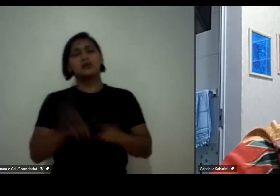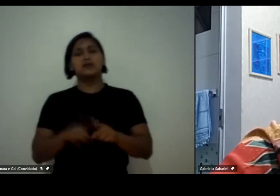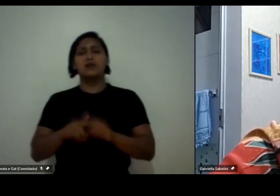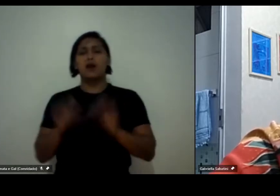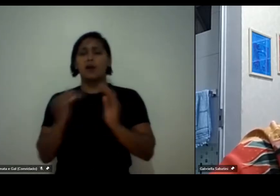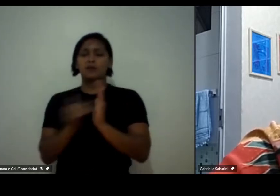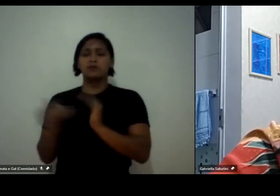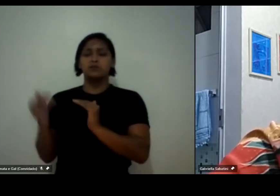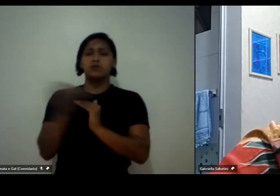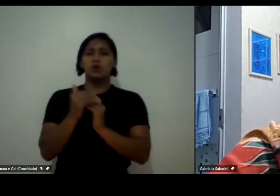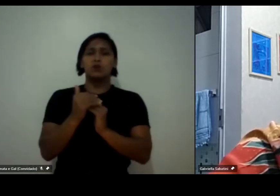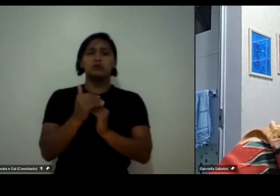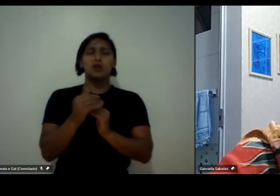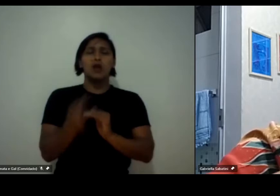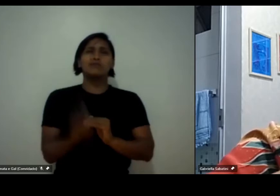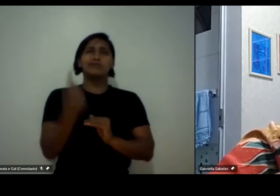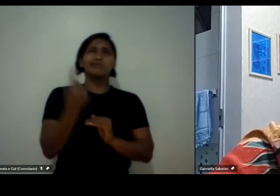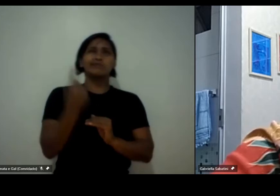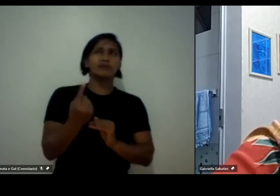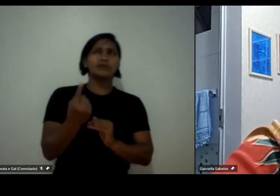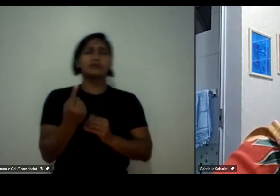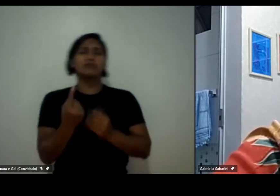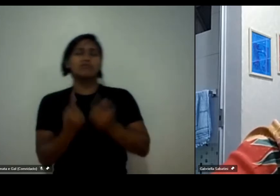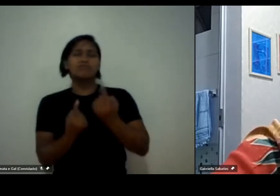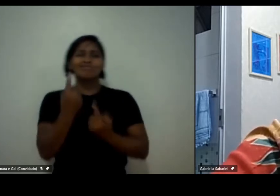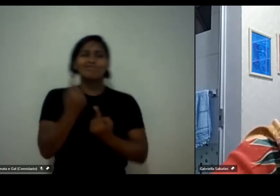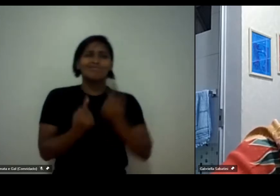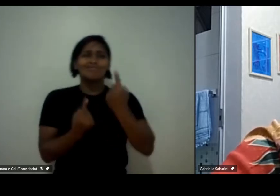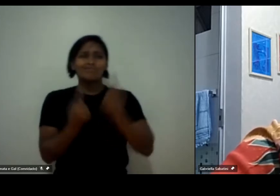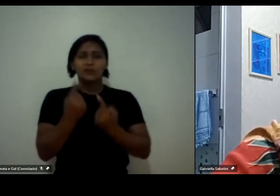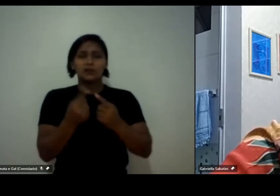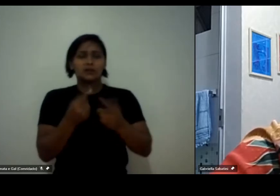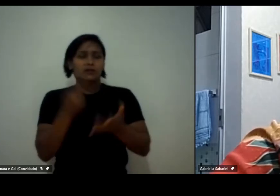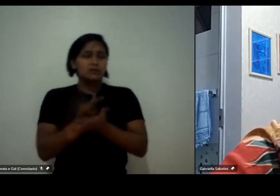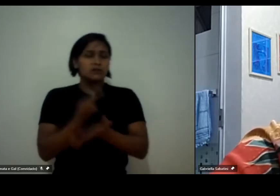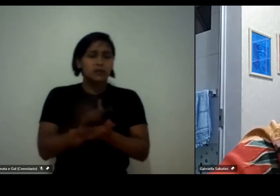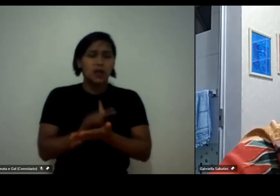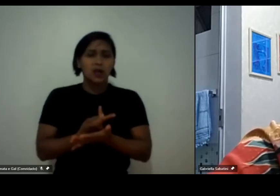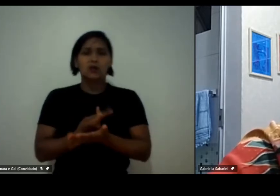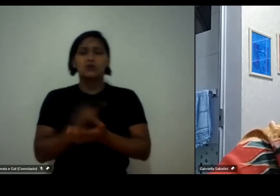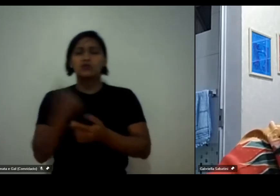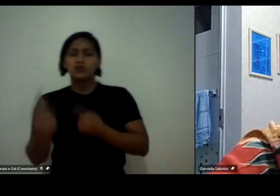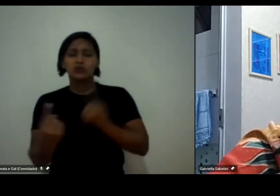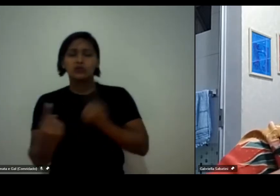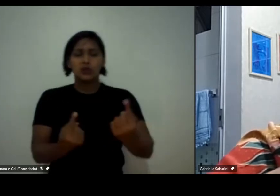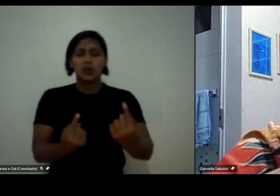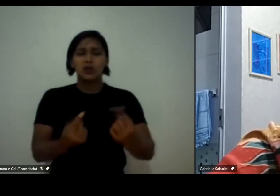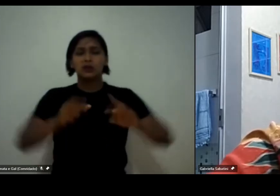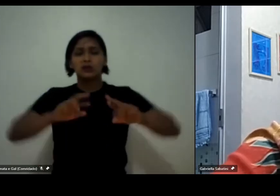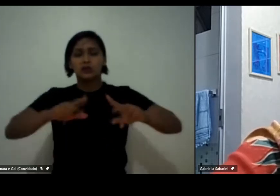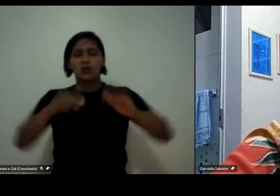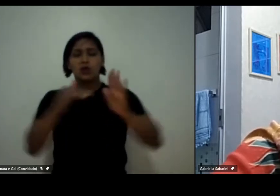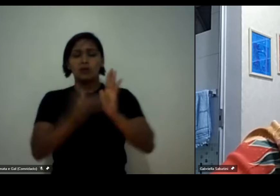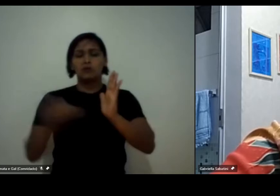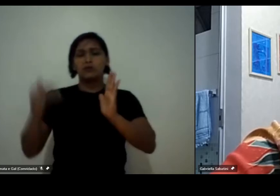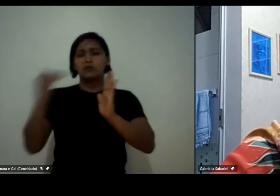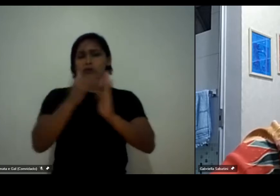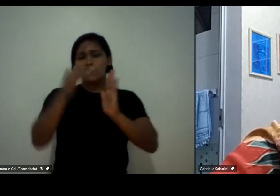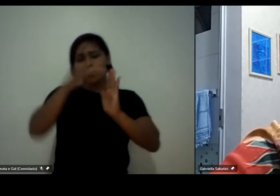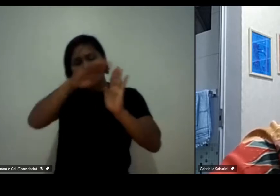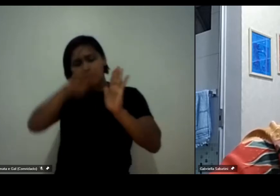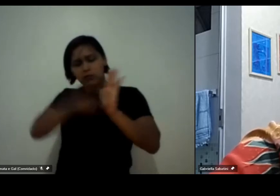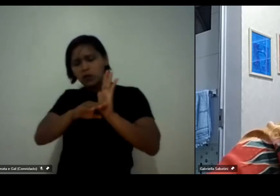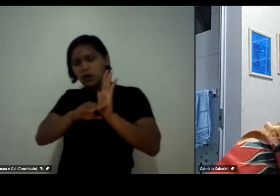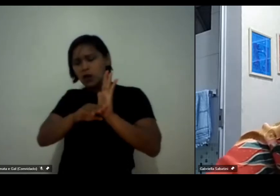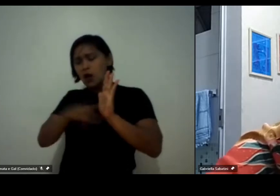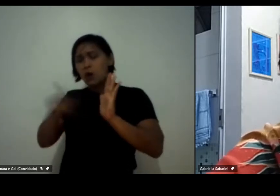constroem uma espécie de gradação dos defeitos que colocam alguns com relação de superioridade e inferioridade em relação aos